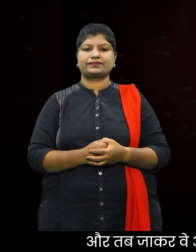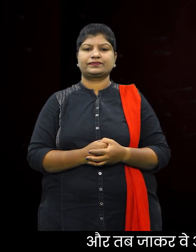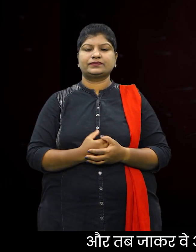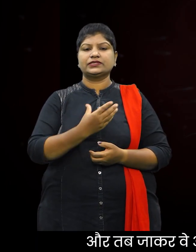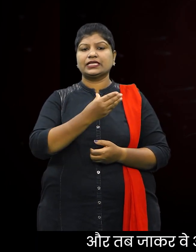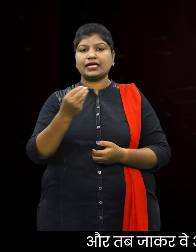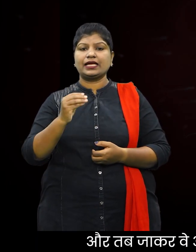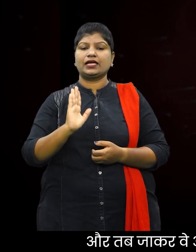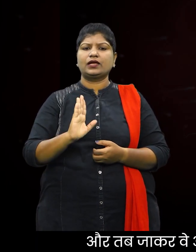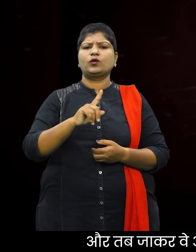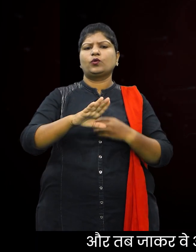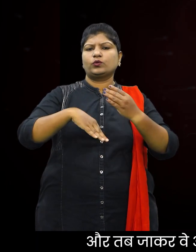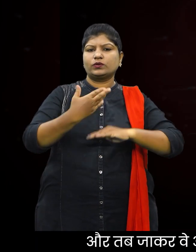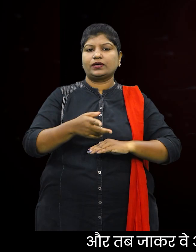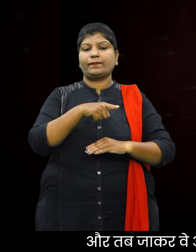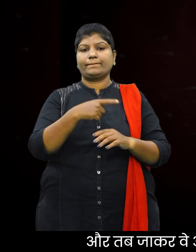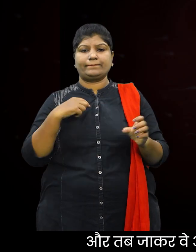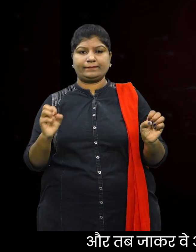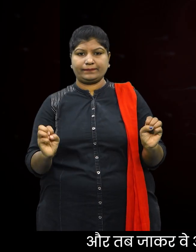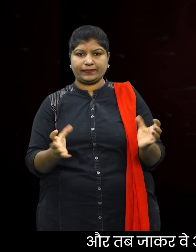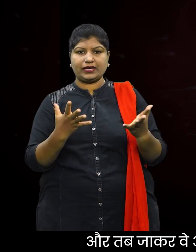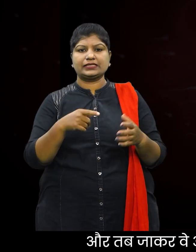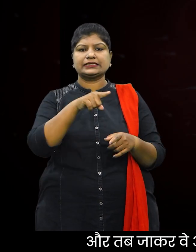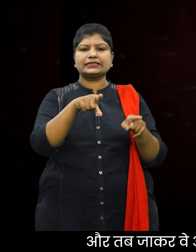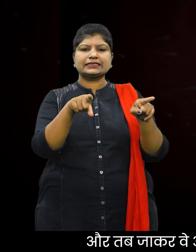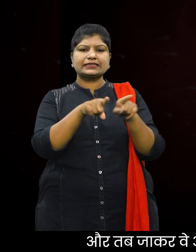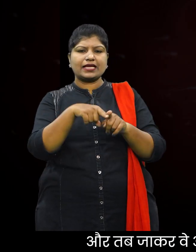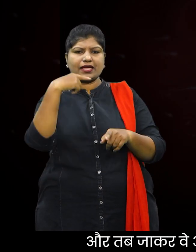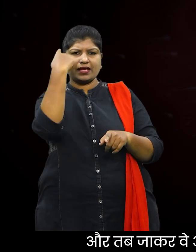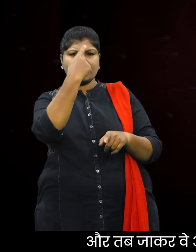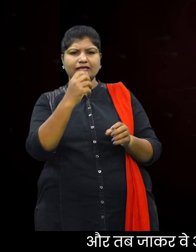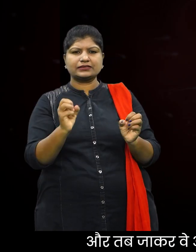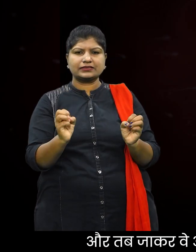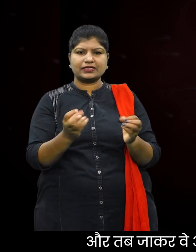और तब जाकर वे अपने माता पिता की तरह दिखने लगते हैं।